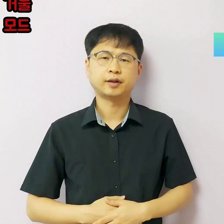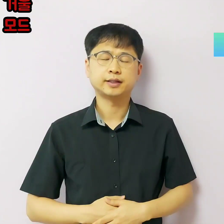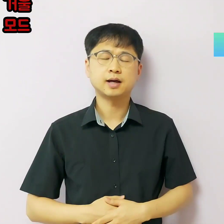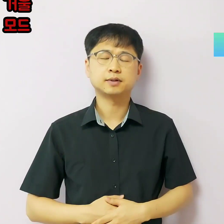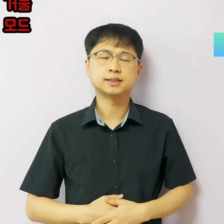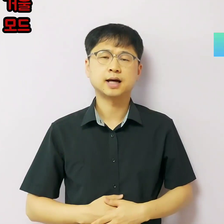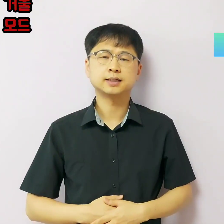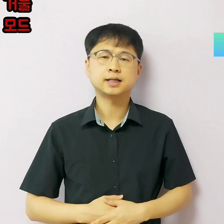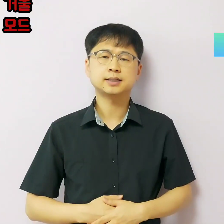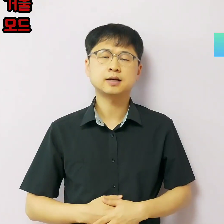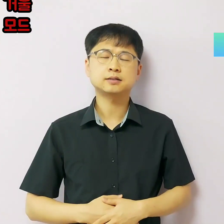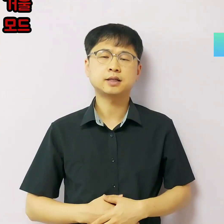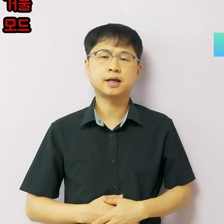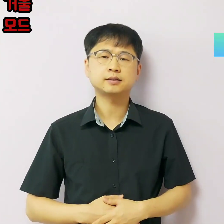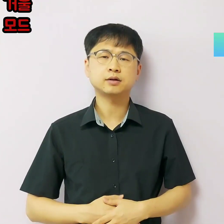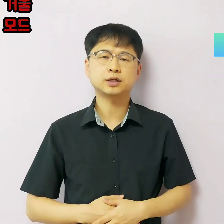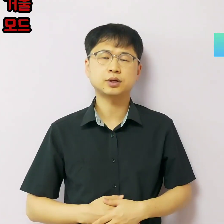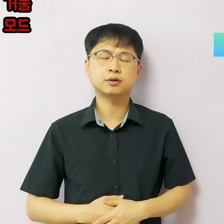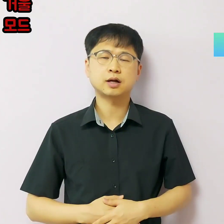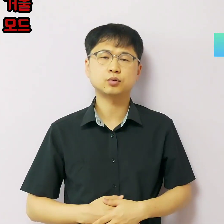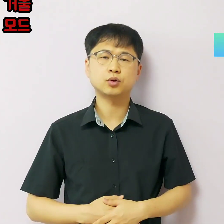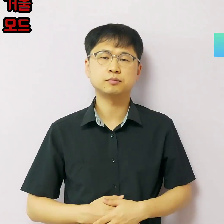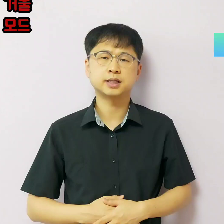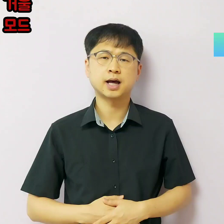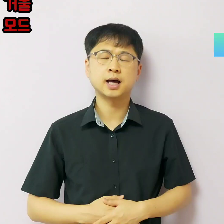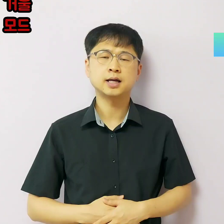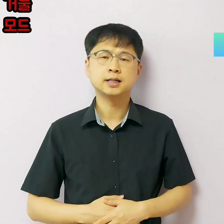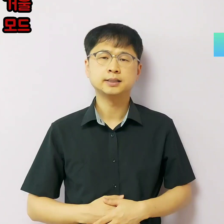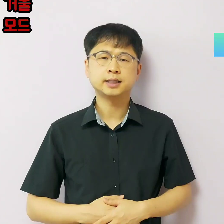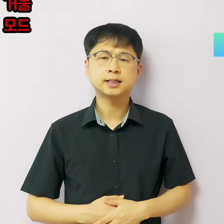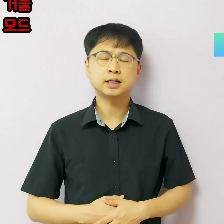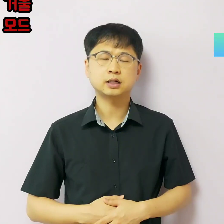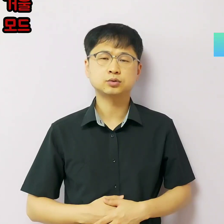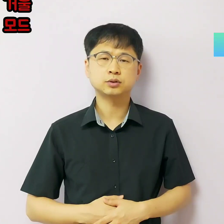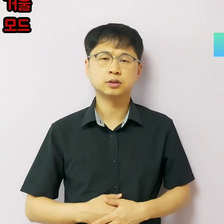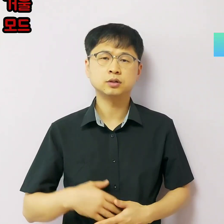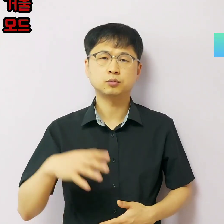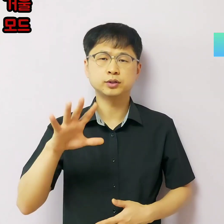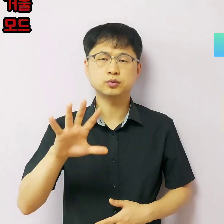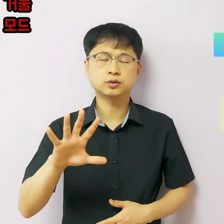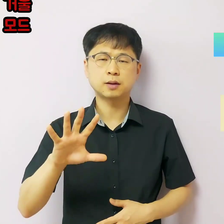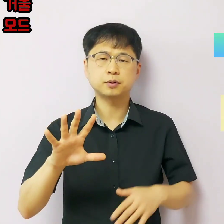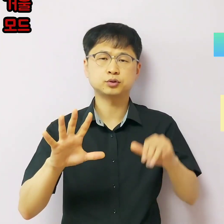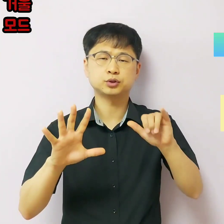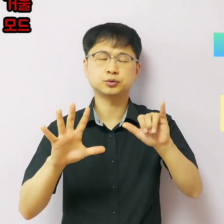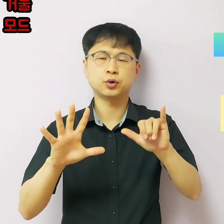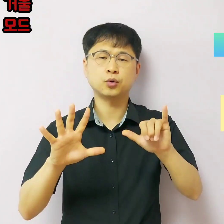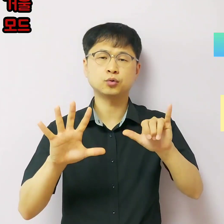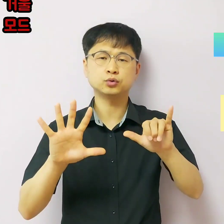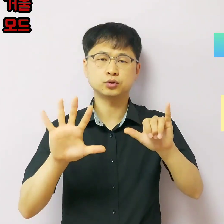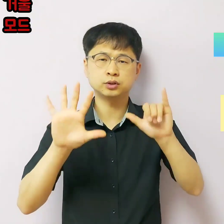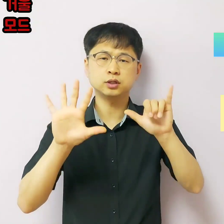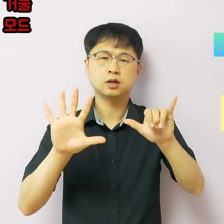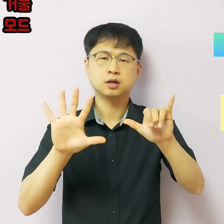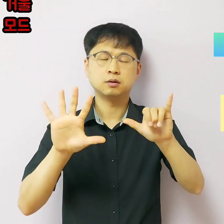네, 다음 가사 세상 끝에 서게 되더라도입니다. 세상이란 수어는 왼손은 다 펴주시고요. 오른손은